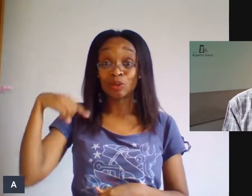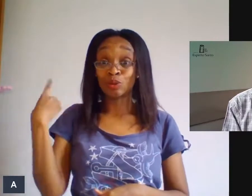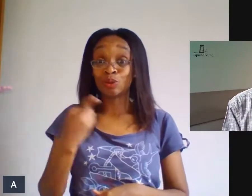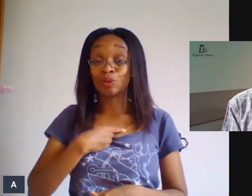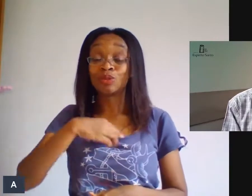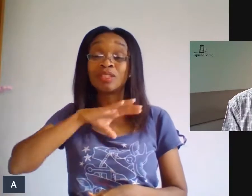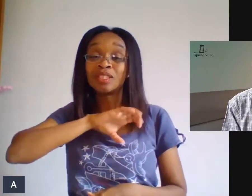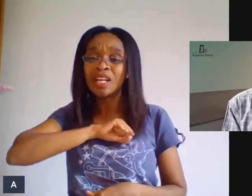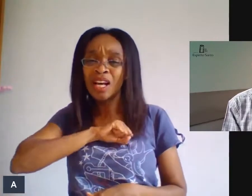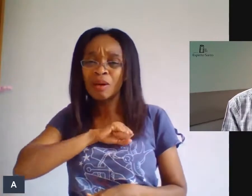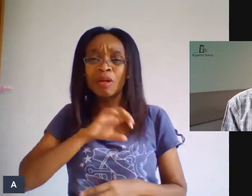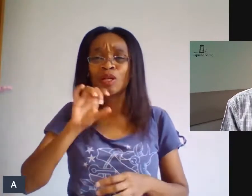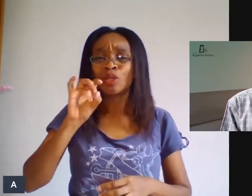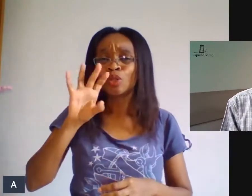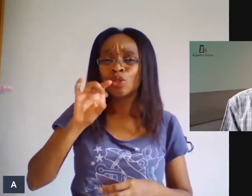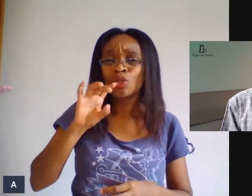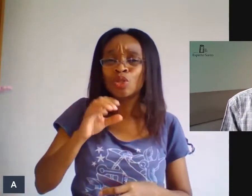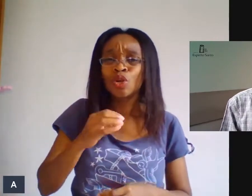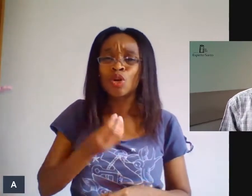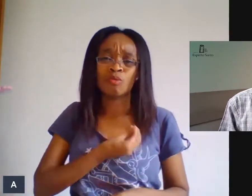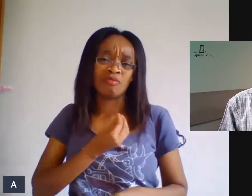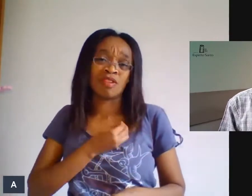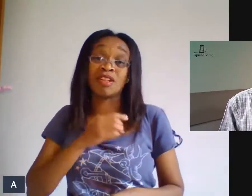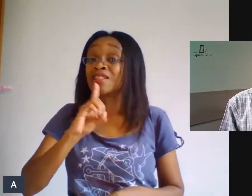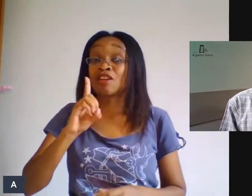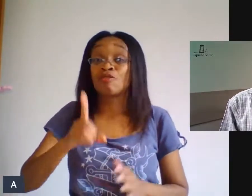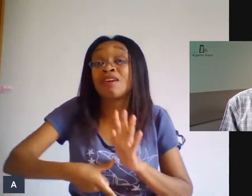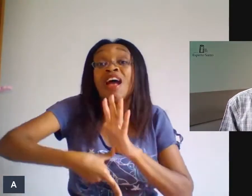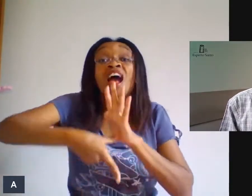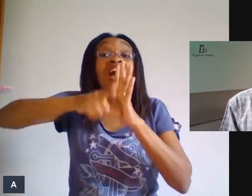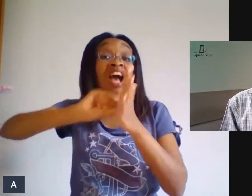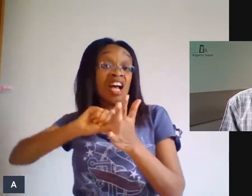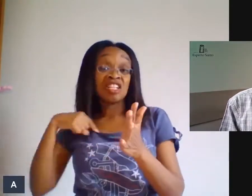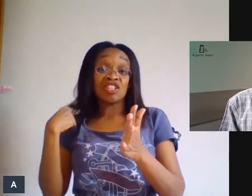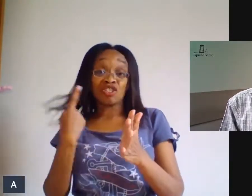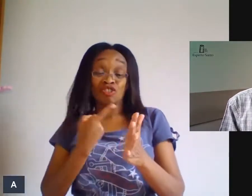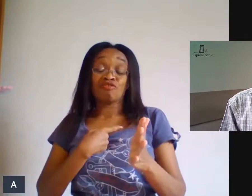do nosso nascimento. Se não, vejamos.